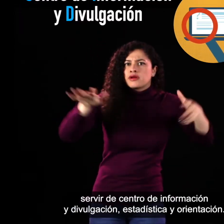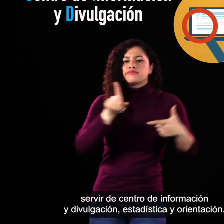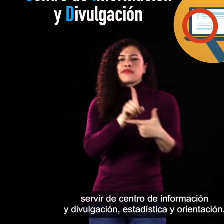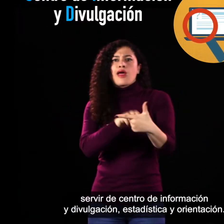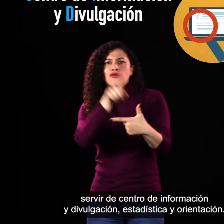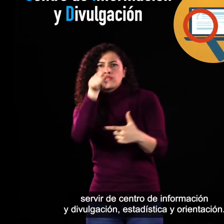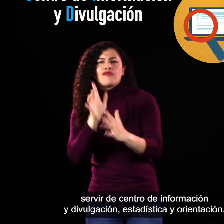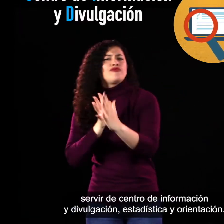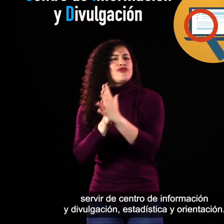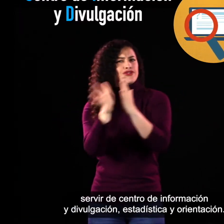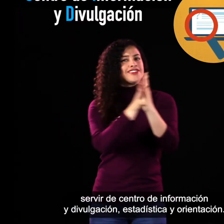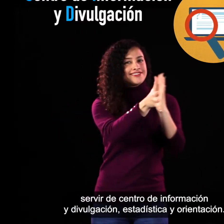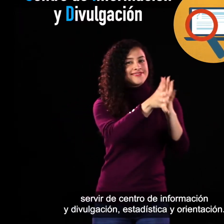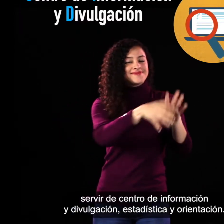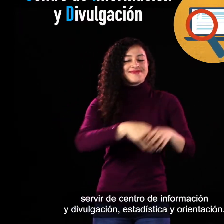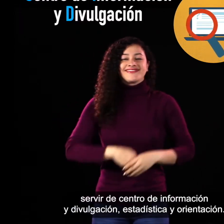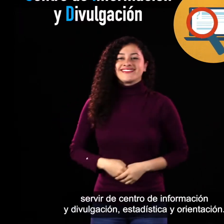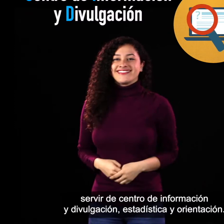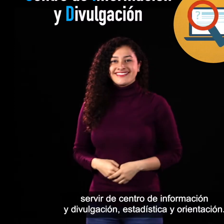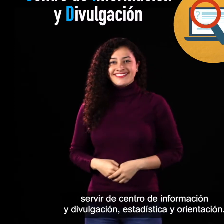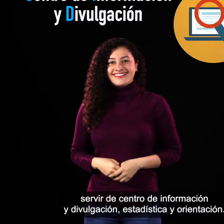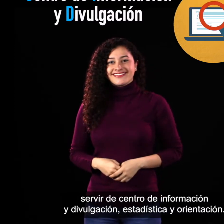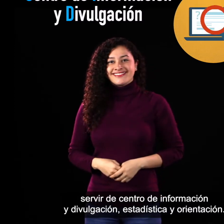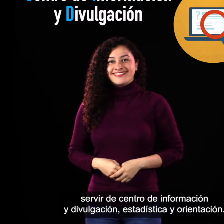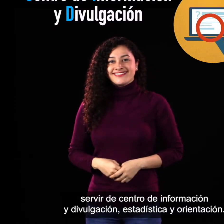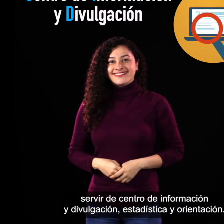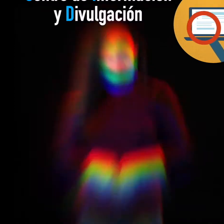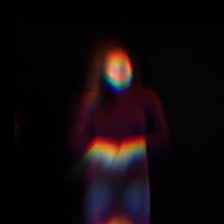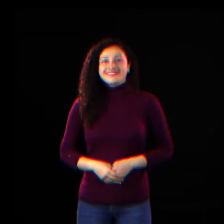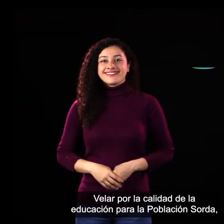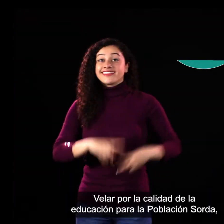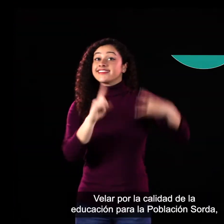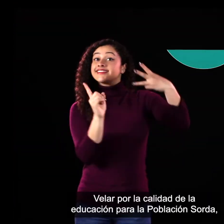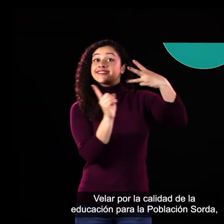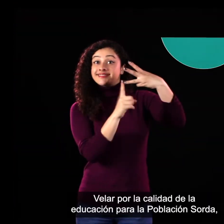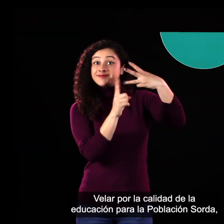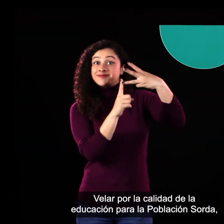centro de información y divulgación, estadística y orientación.